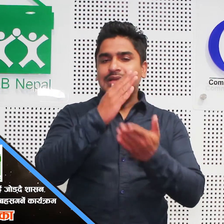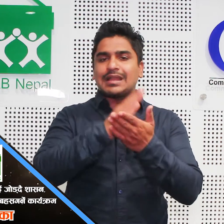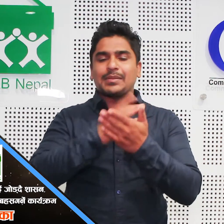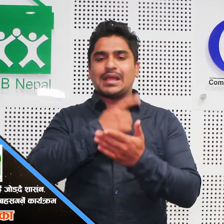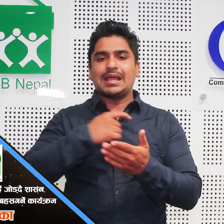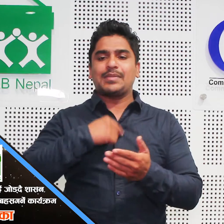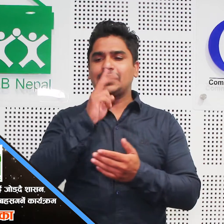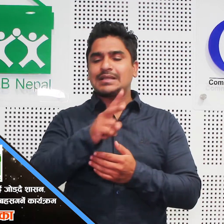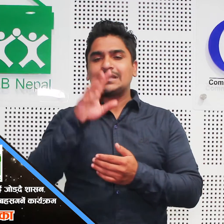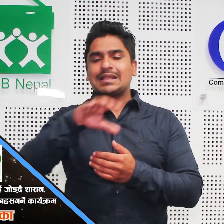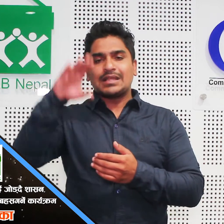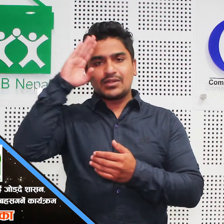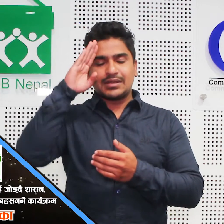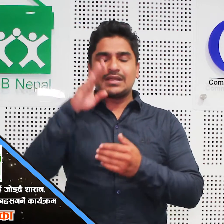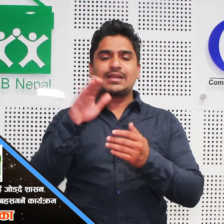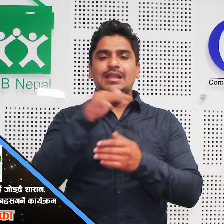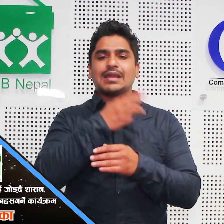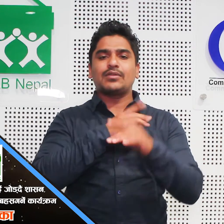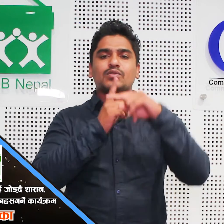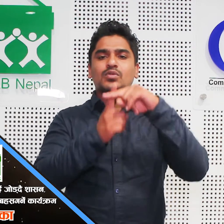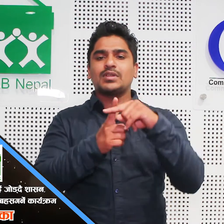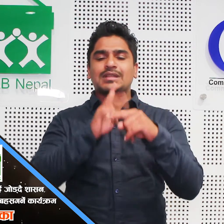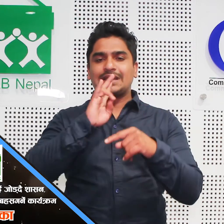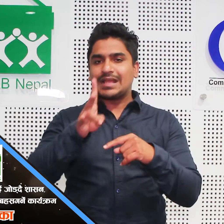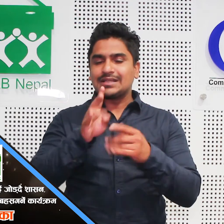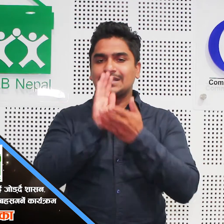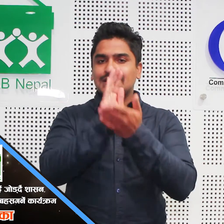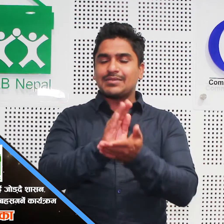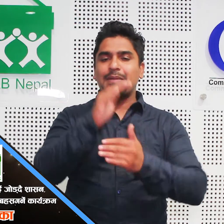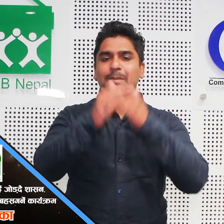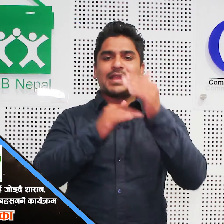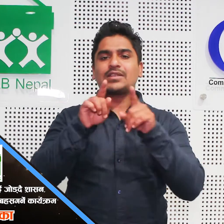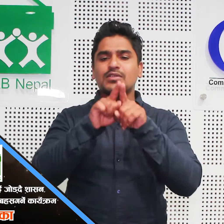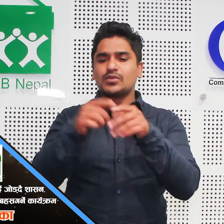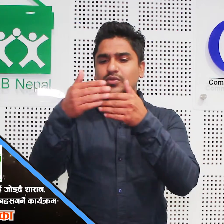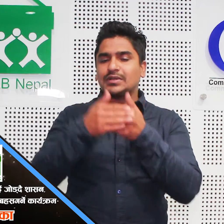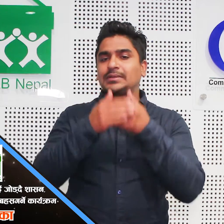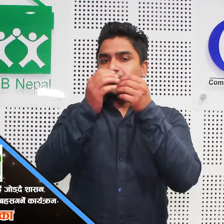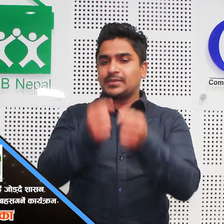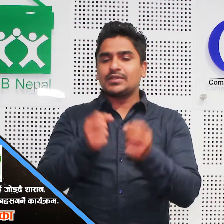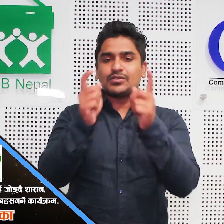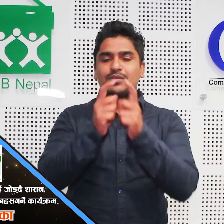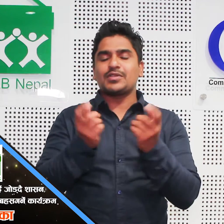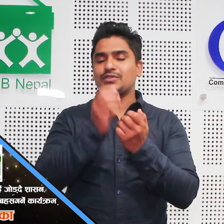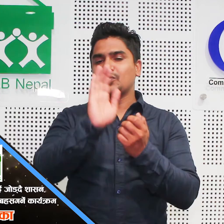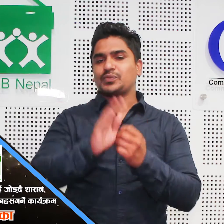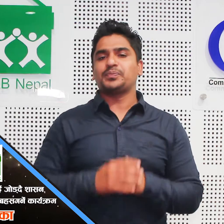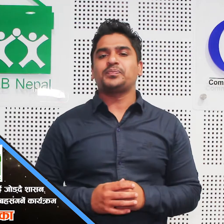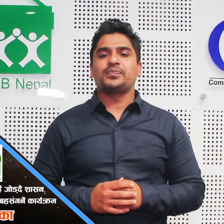हामी स्थानीय सरकार र नागरिकलाई जोड्दै शासन, सेवा र विकाससँग नजिक रहेर बहस गर्नेछौ।